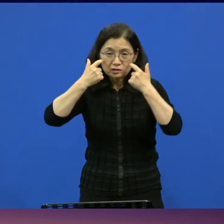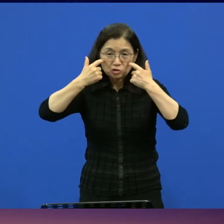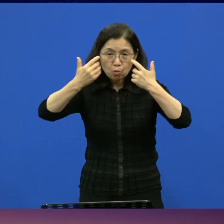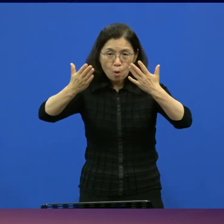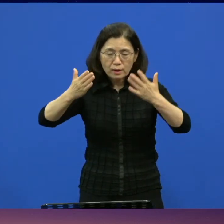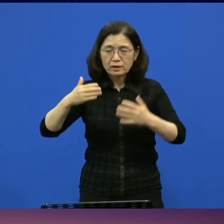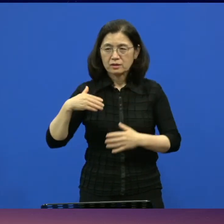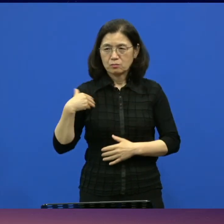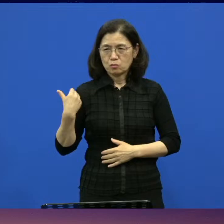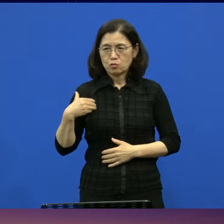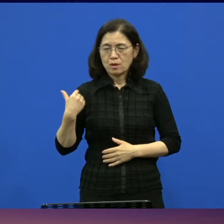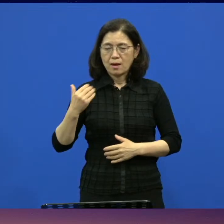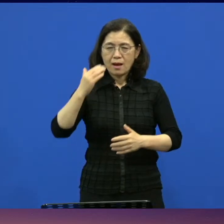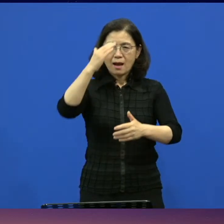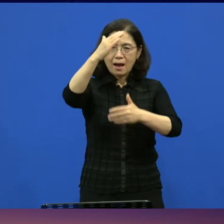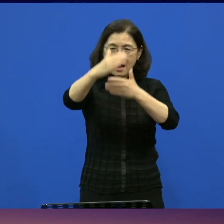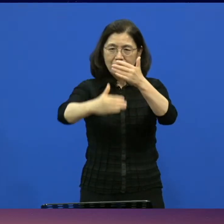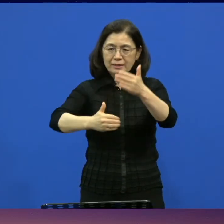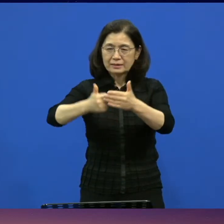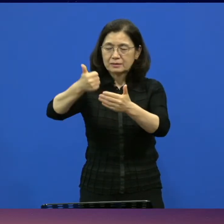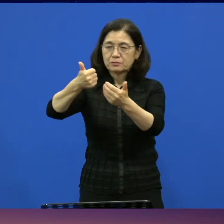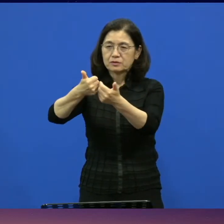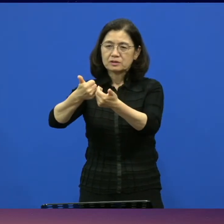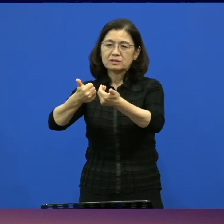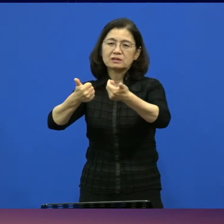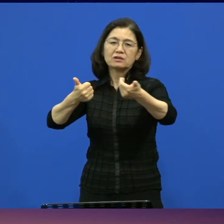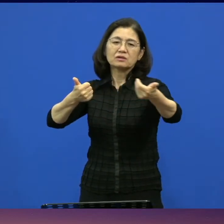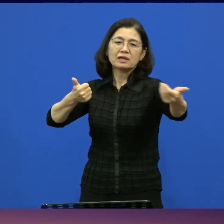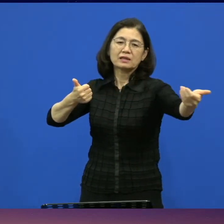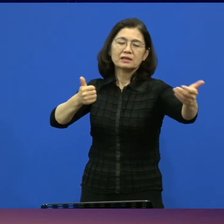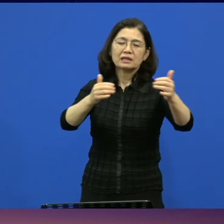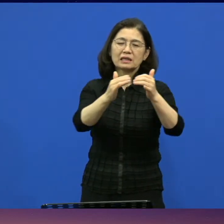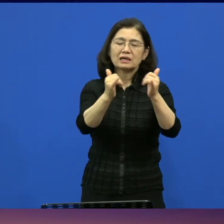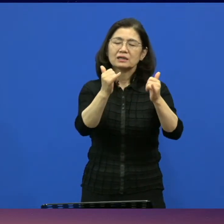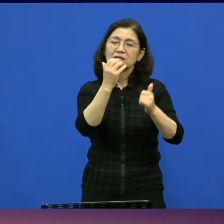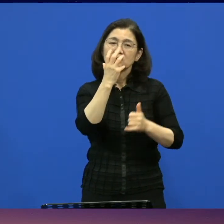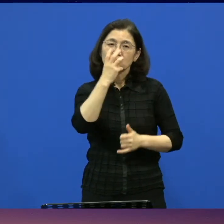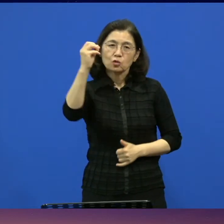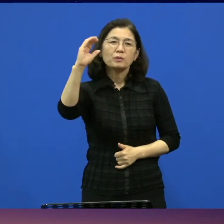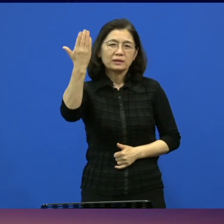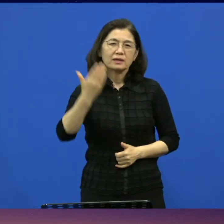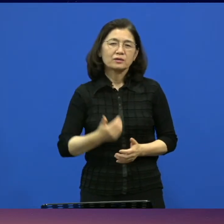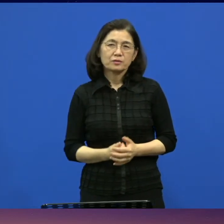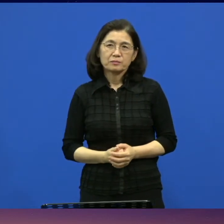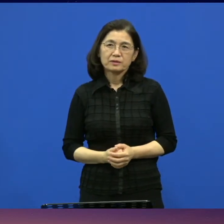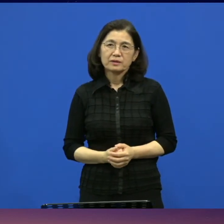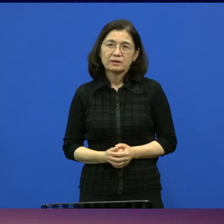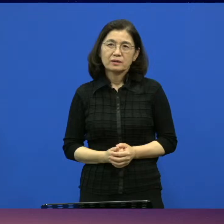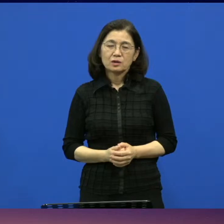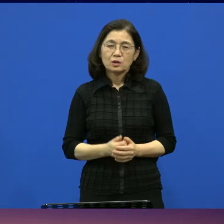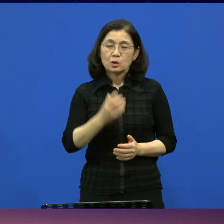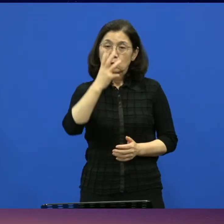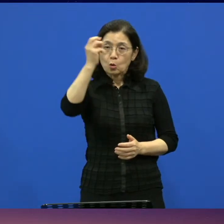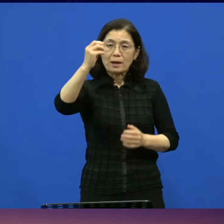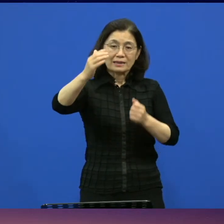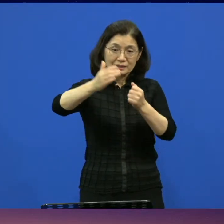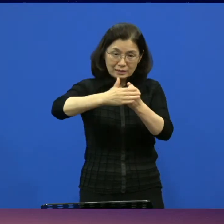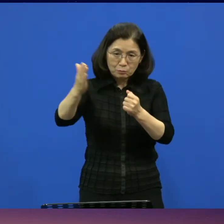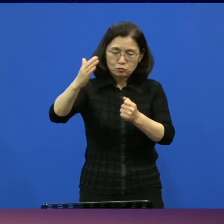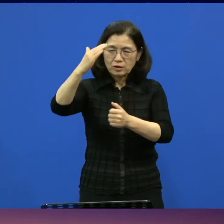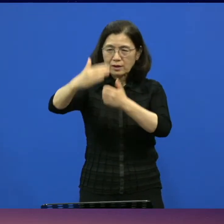하나님을 떠난 인간은 교만할 수밖에 없는 거예요. 그 교만이 하나님을 떠나게 한 거고,